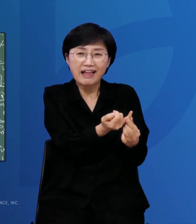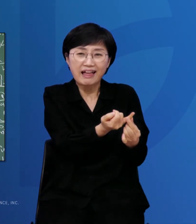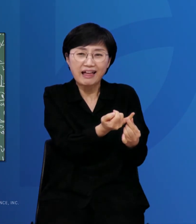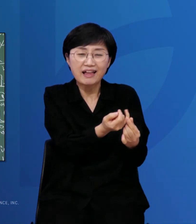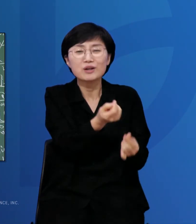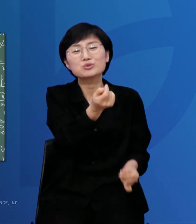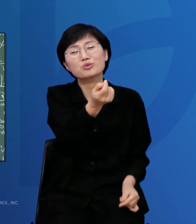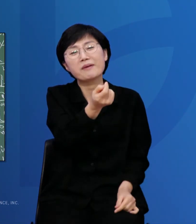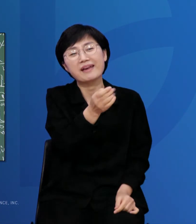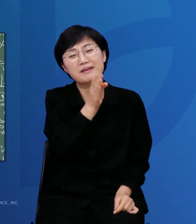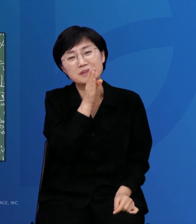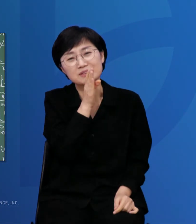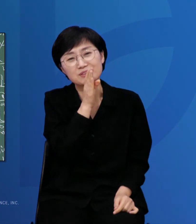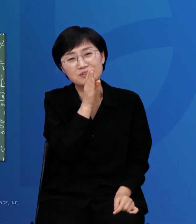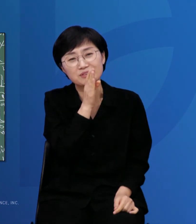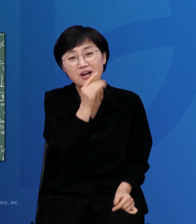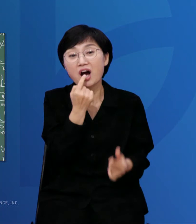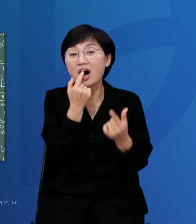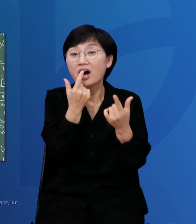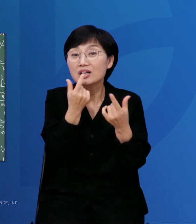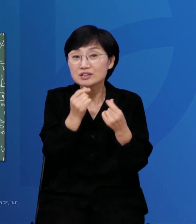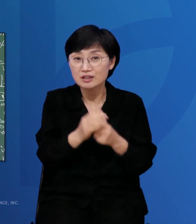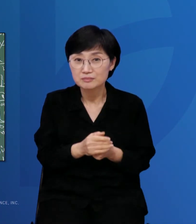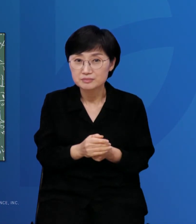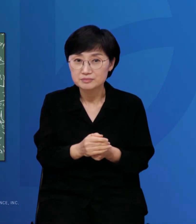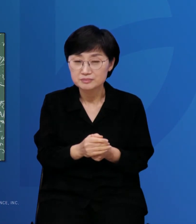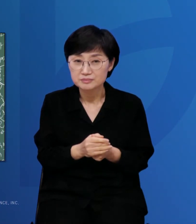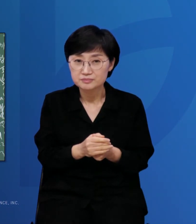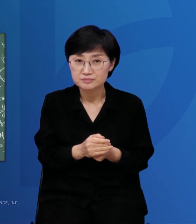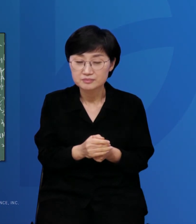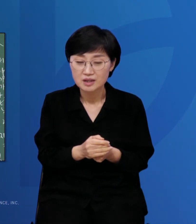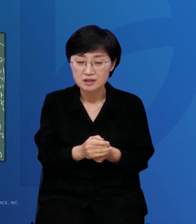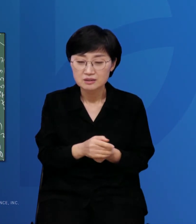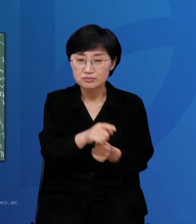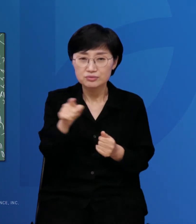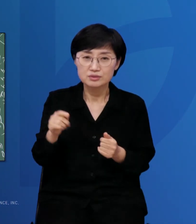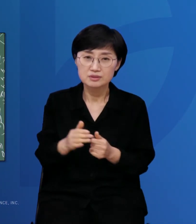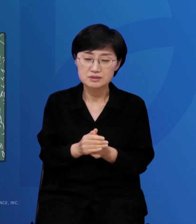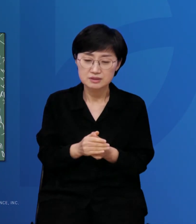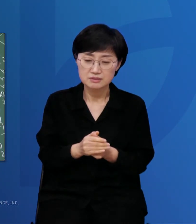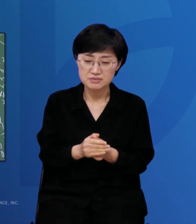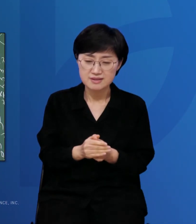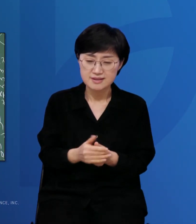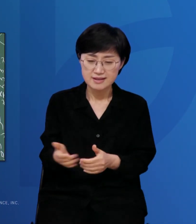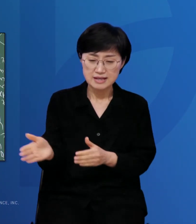各位想想，那么大的鱼，它怎么可能在那个烂泥里头呢？它只会在大海的深处。 혹시 그 영적 문제 있는 고기가 올라와 있을 수는 있지만은 그거는 먹으면 안 돼 그런 고기는.